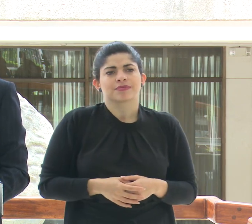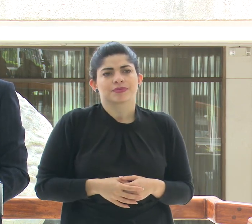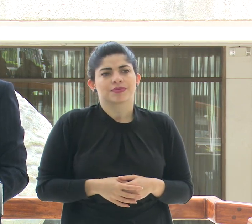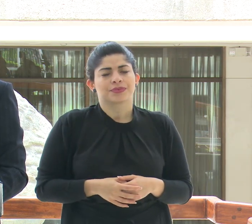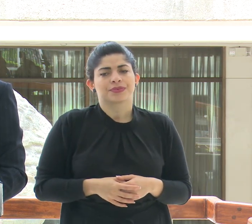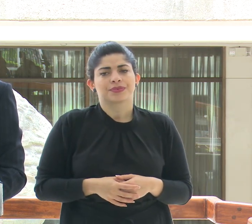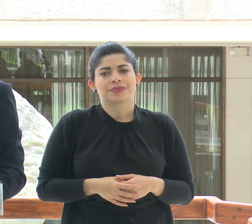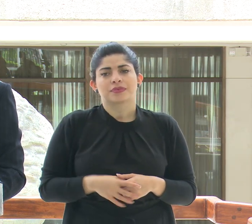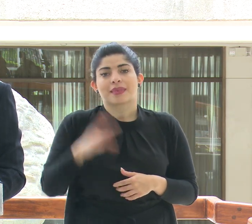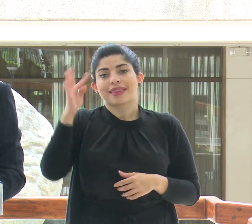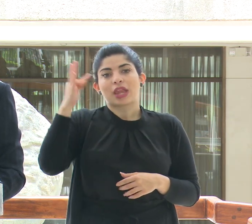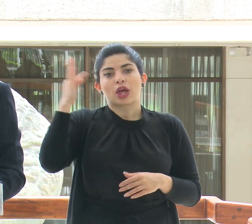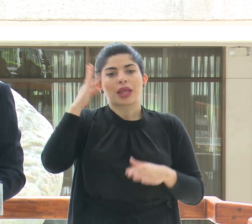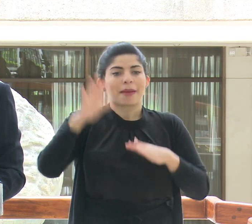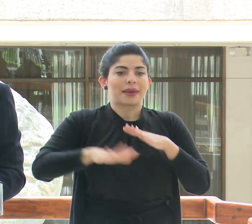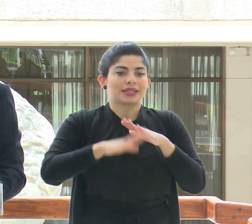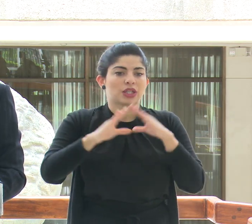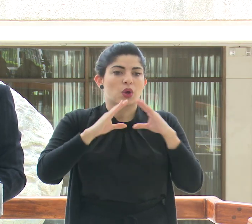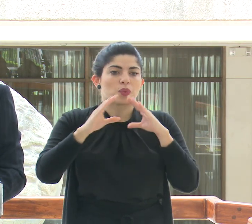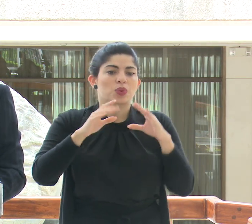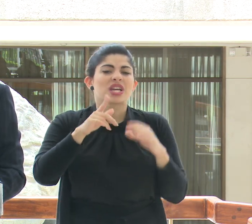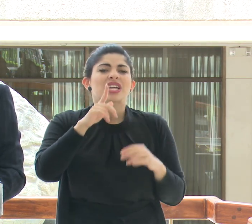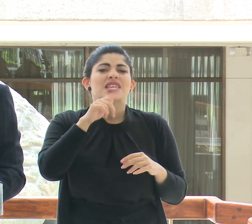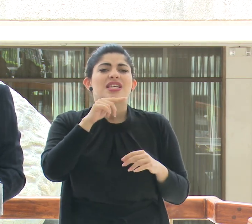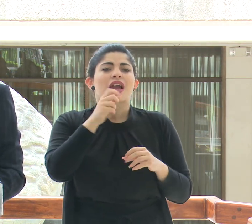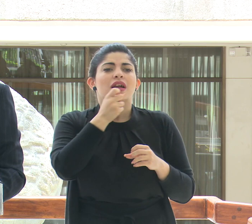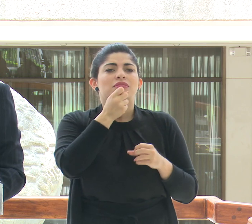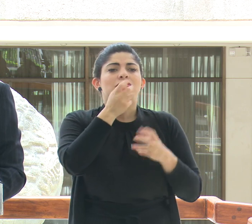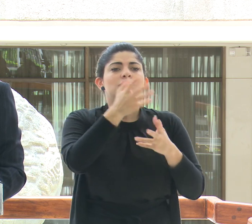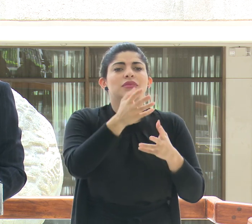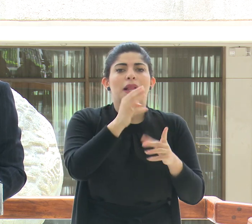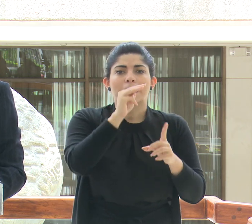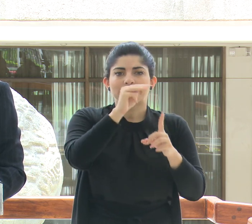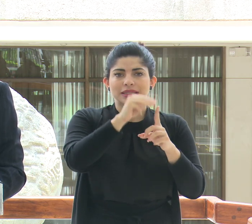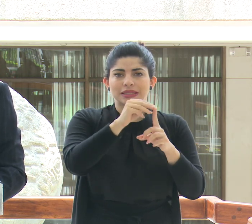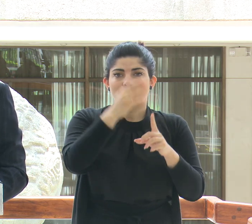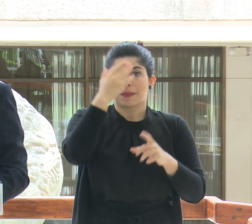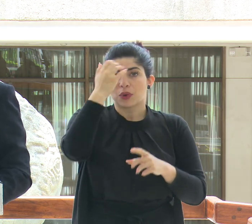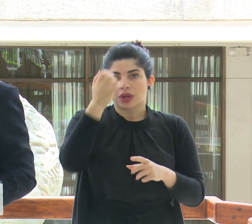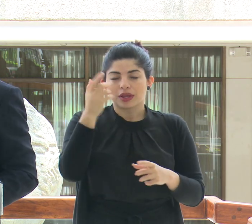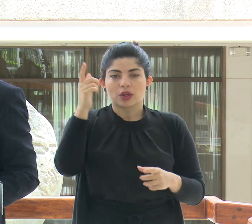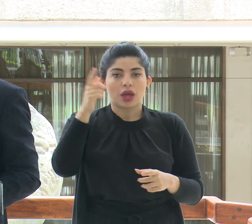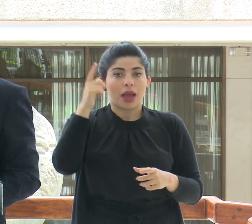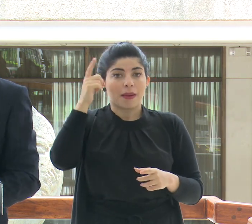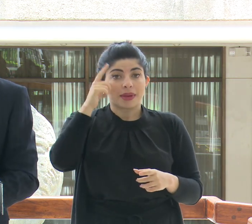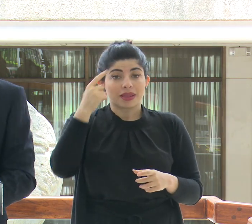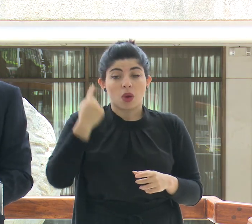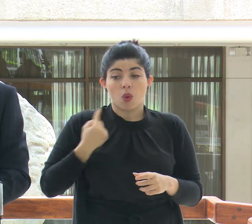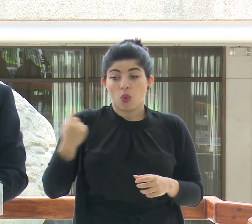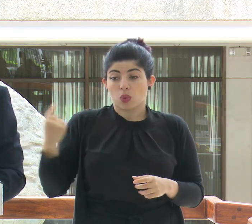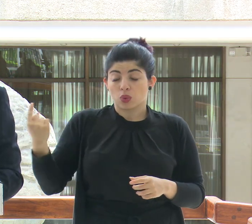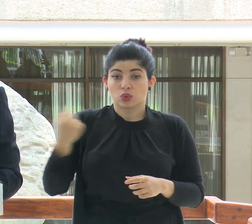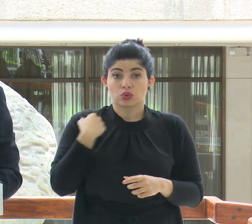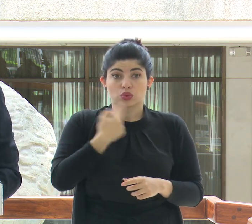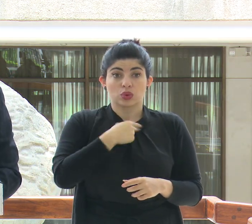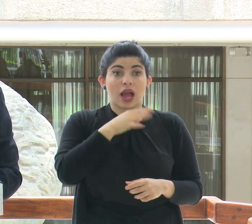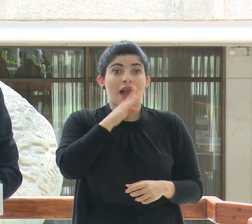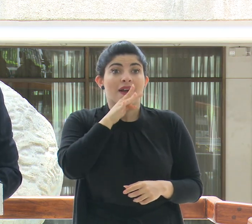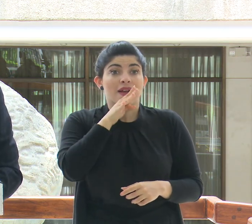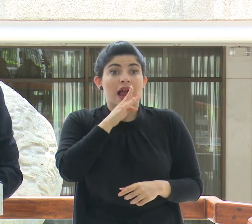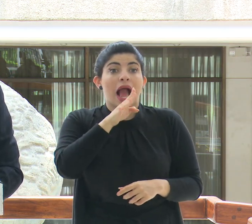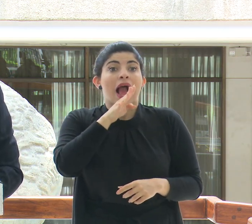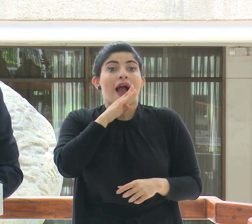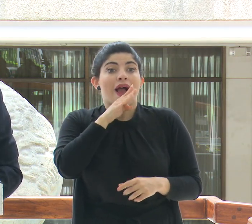O la teoría básica de la comunicación, ¿quién es el emisor de los mensajes? Porque obviamente cada vez que alguno de nosotros habla, habla con